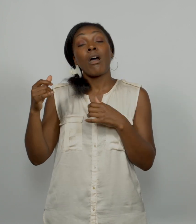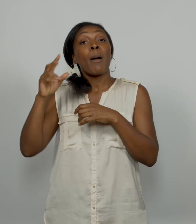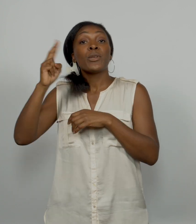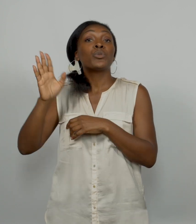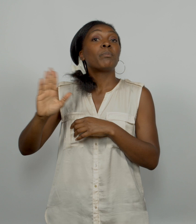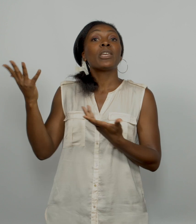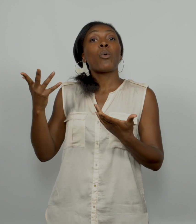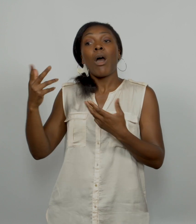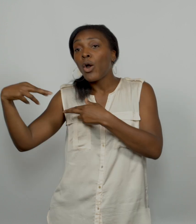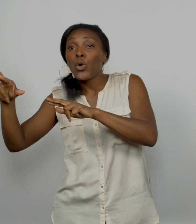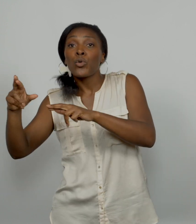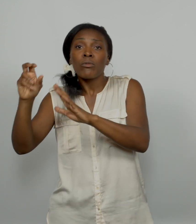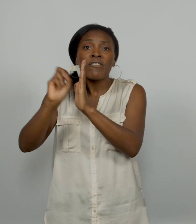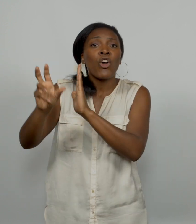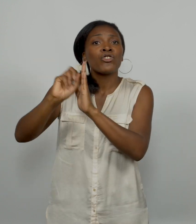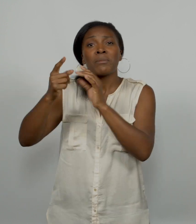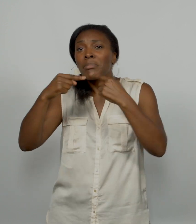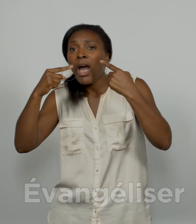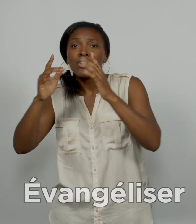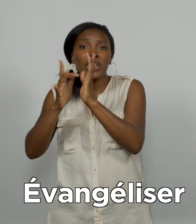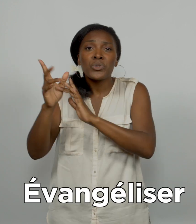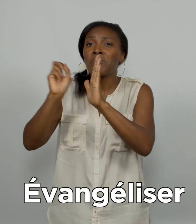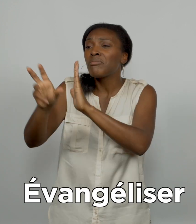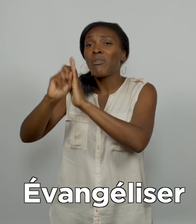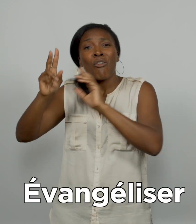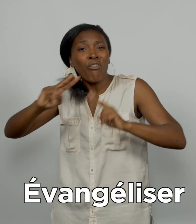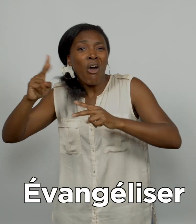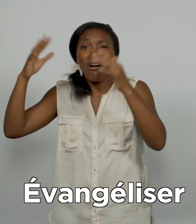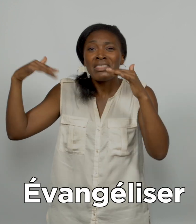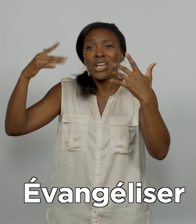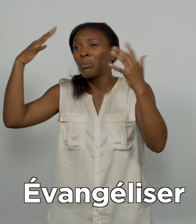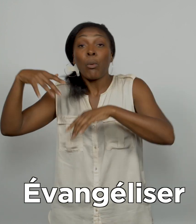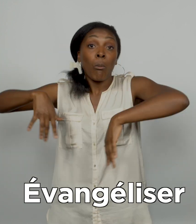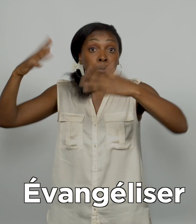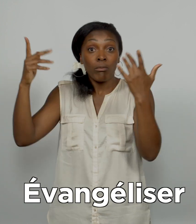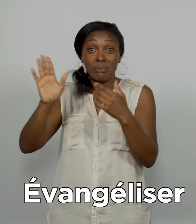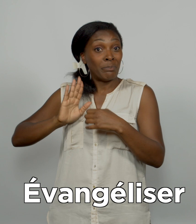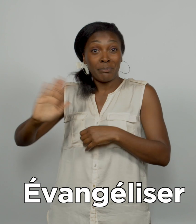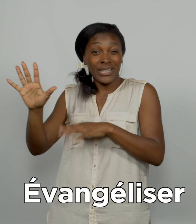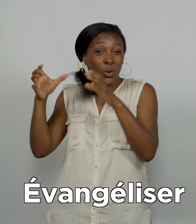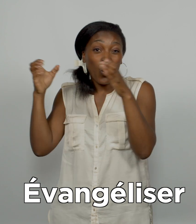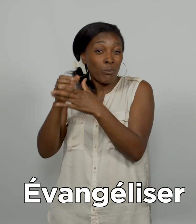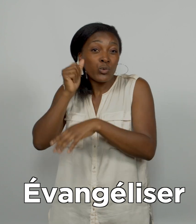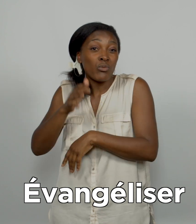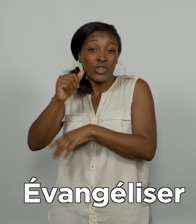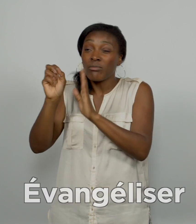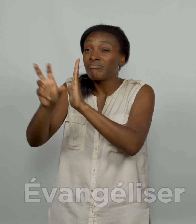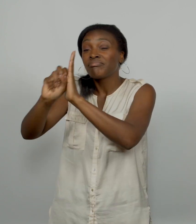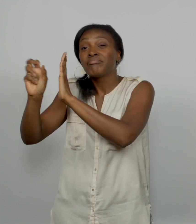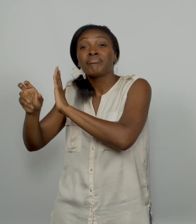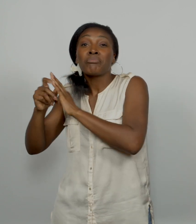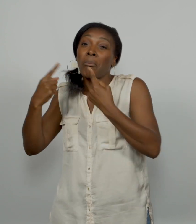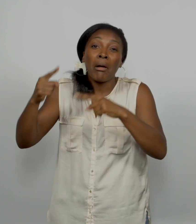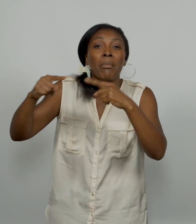avaient l'habitude d'aller dans la rue, qu'il pleuve, qu'il neige, qu'il vente, pour parler de Dieu aux passants. Et ce jour-là, ils sont